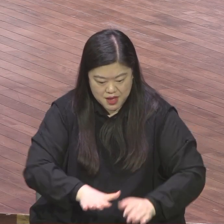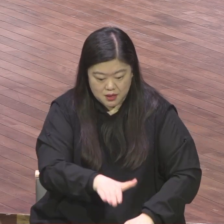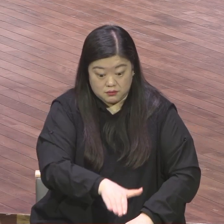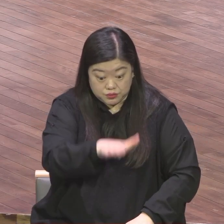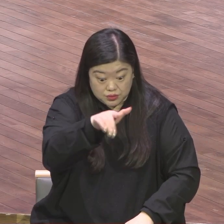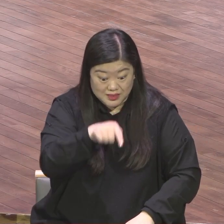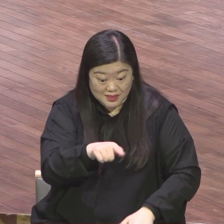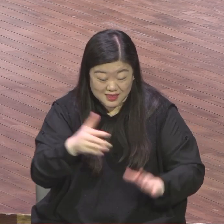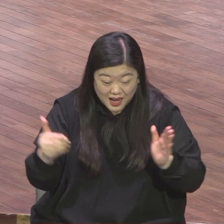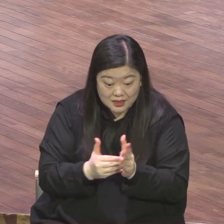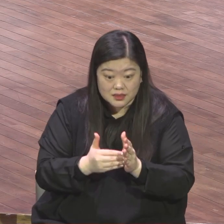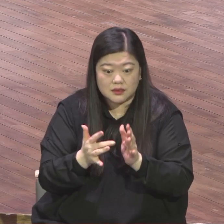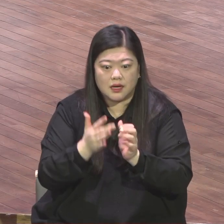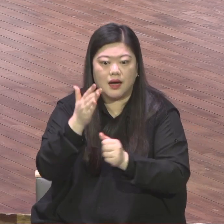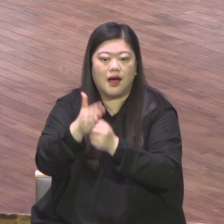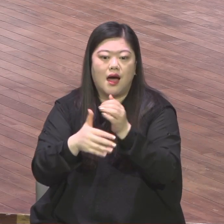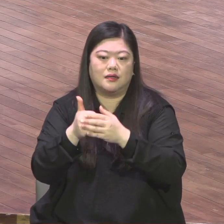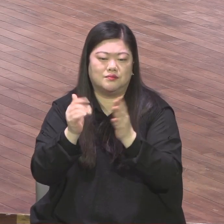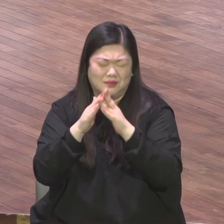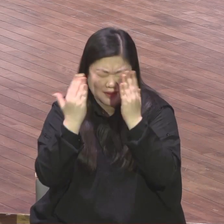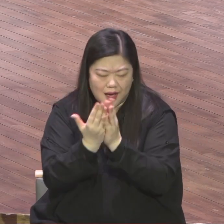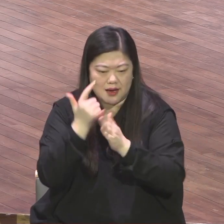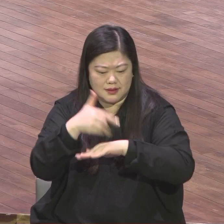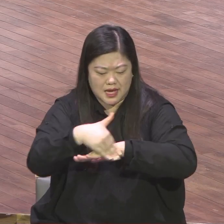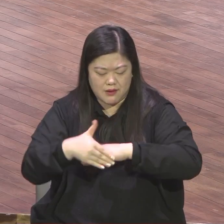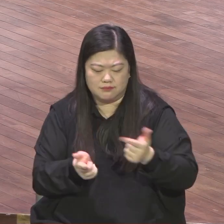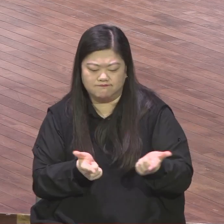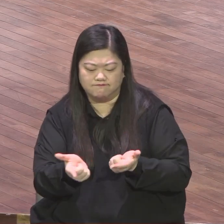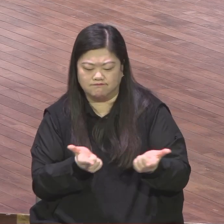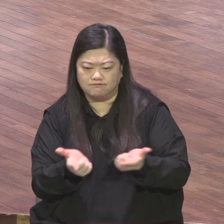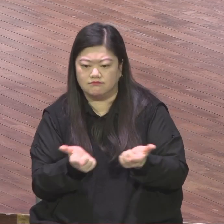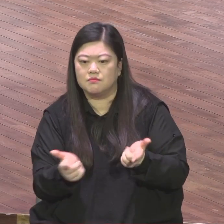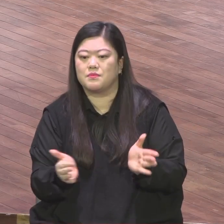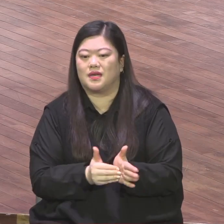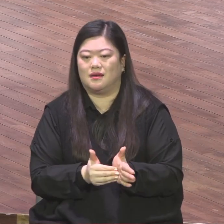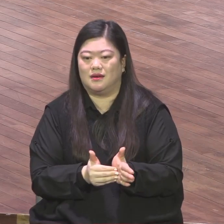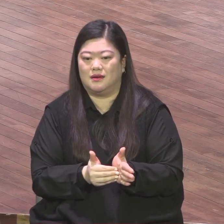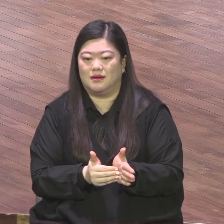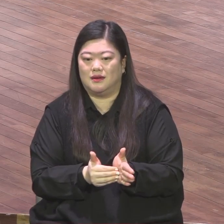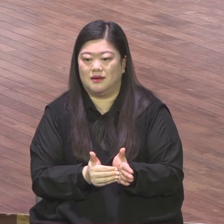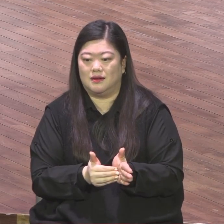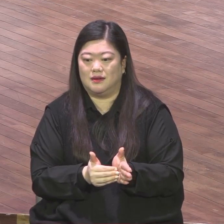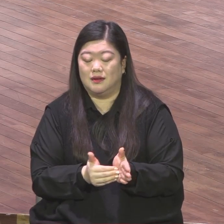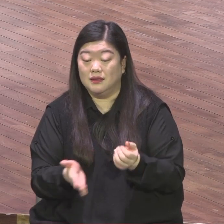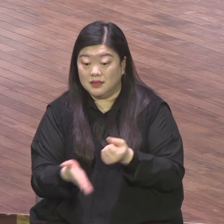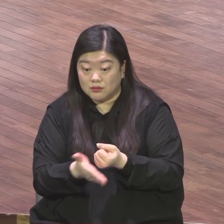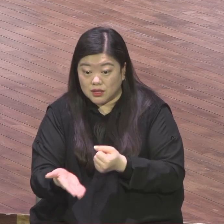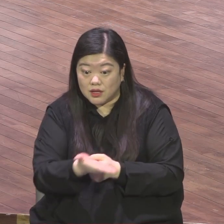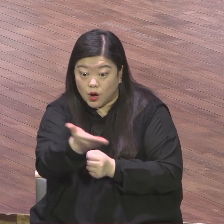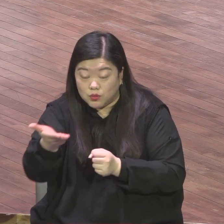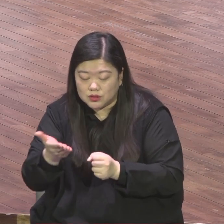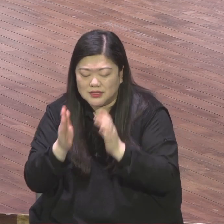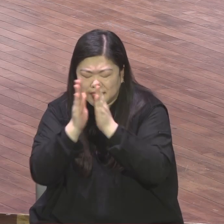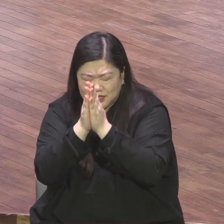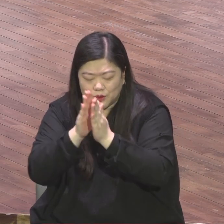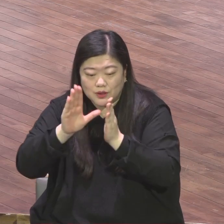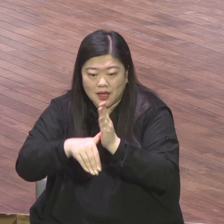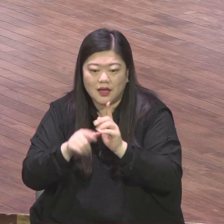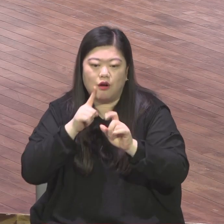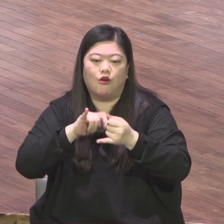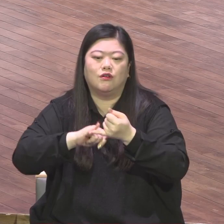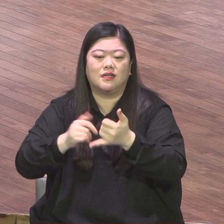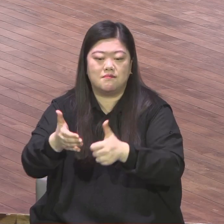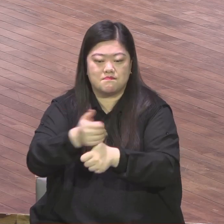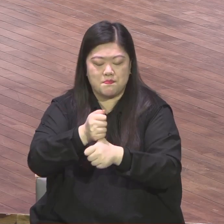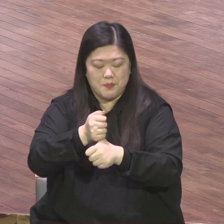우리의 삶도 언약이 성취된 삶이 되어야 됩니다. 그 출발점이 바로 언약 붙잡는 기도입니다. 언약 붙잡는 기도. 본문